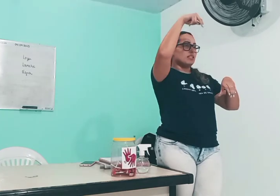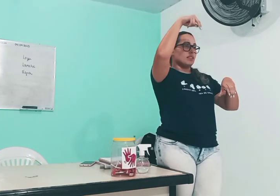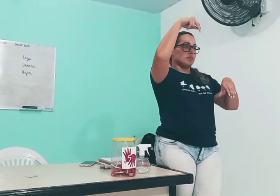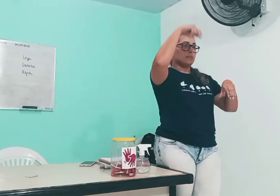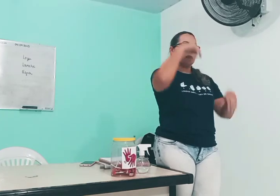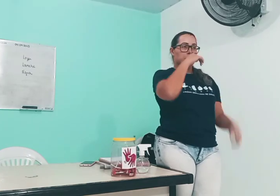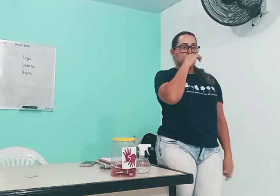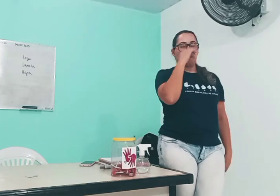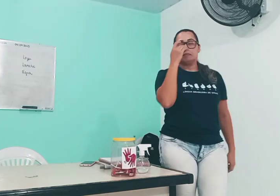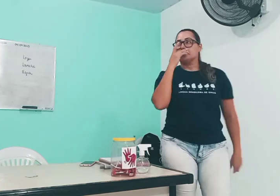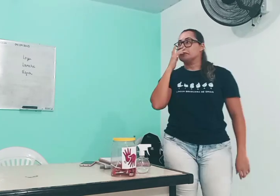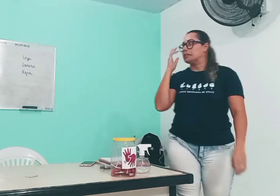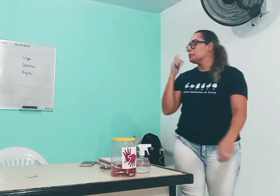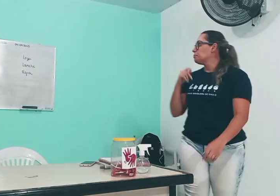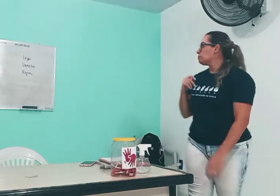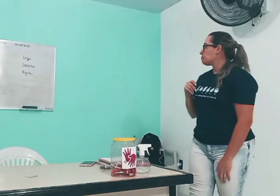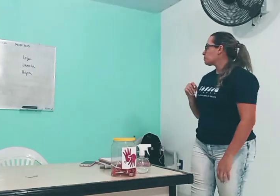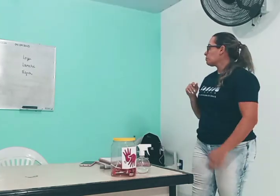assim. Entendeu?